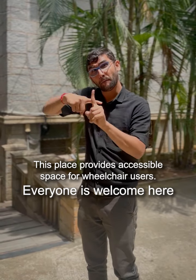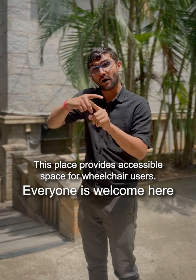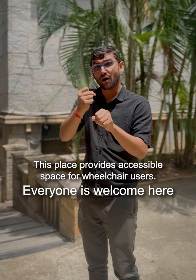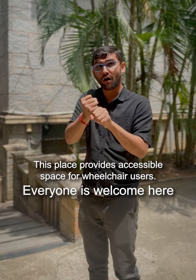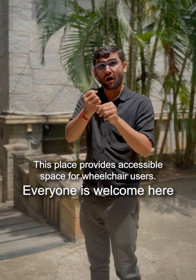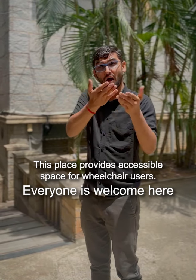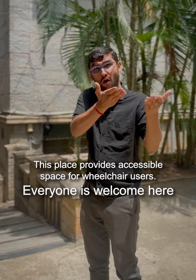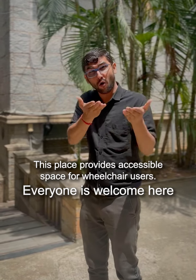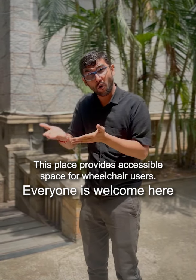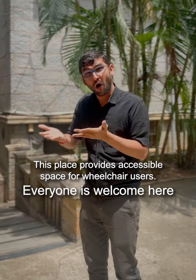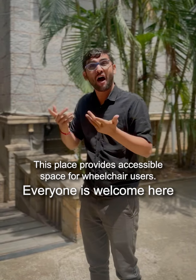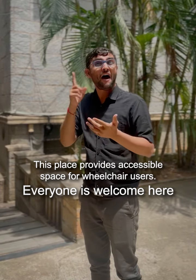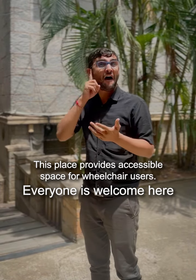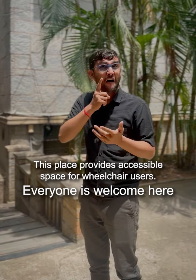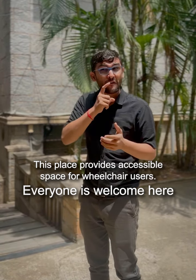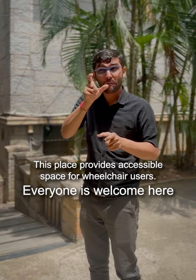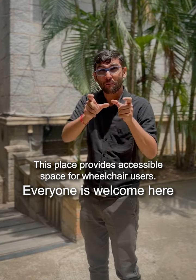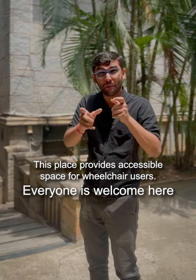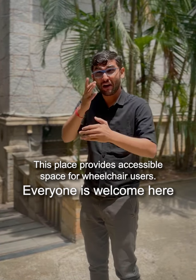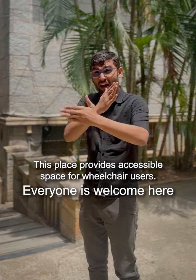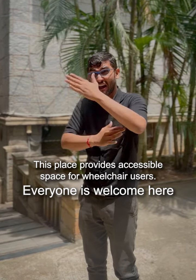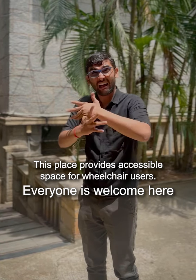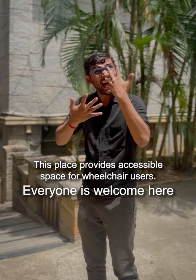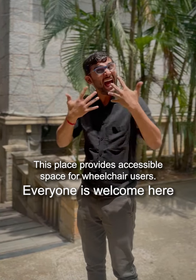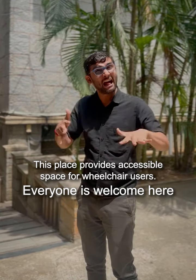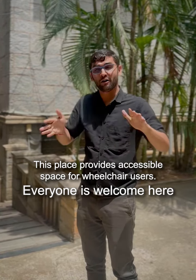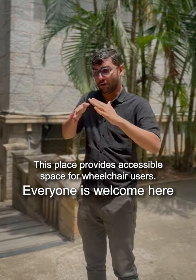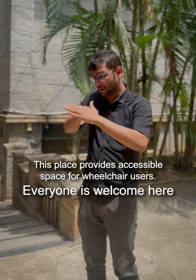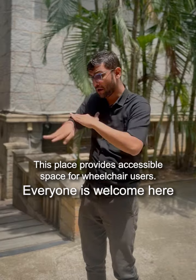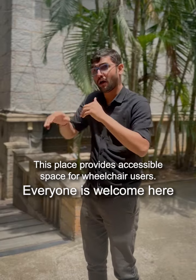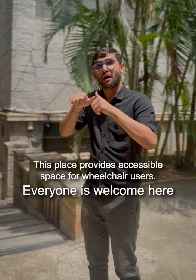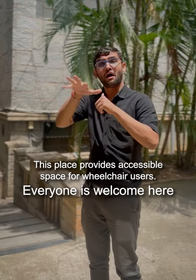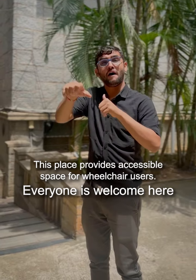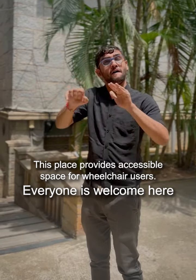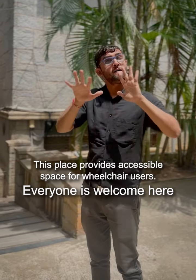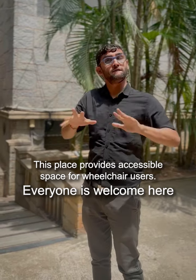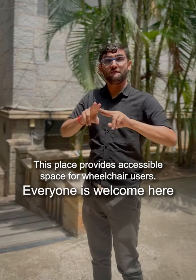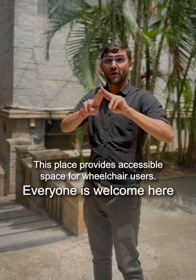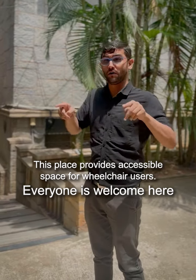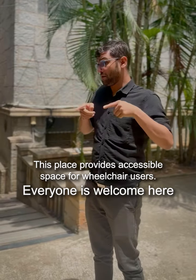और दिव्यांग लोगों को सुलभ स्थान प्रदान करता है।